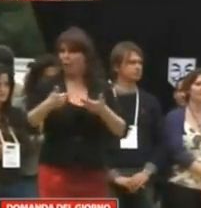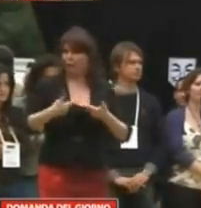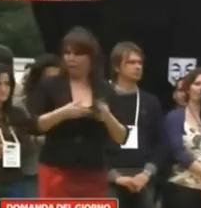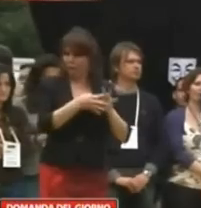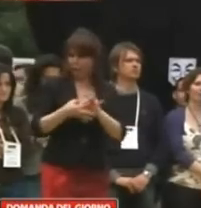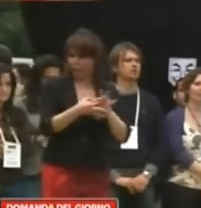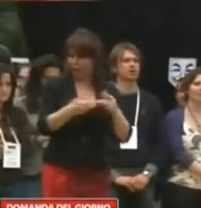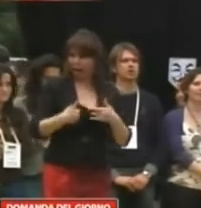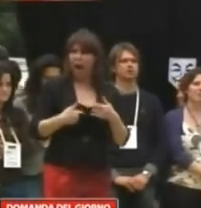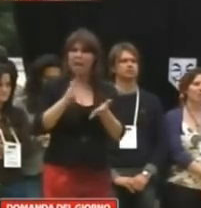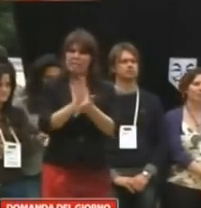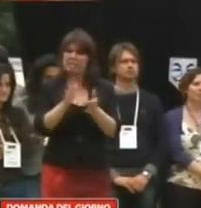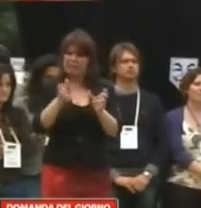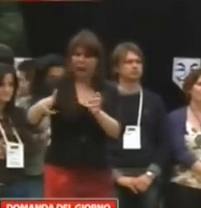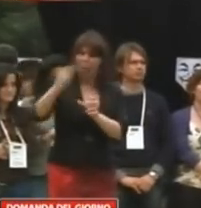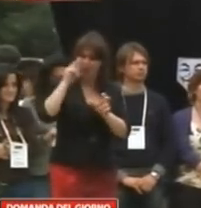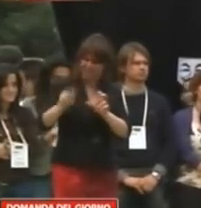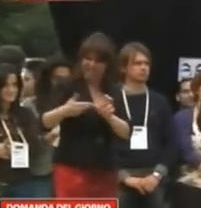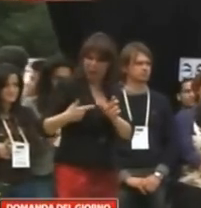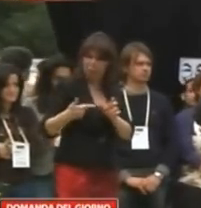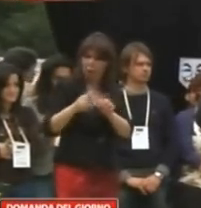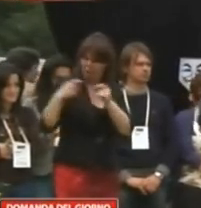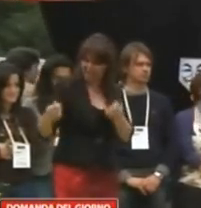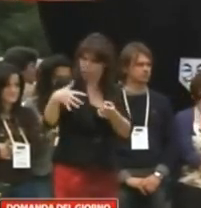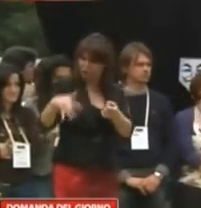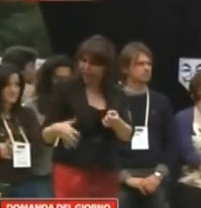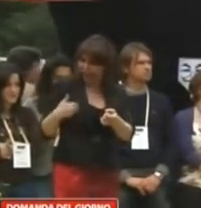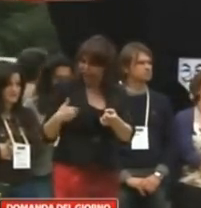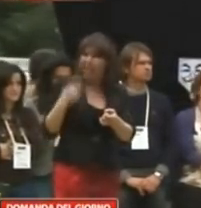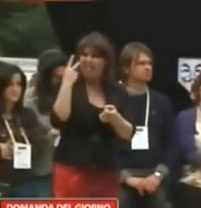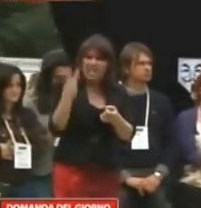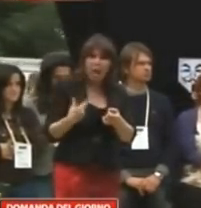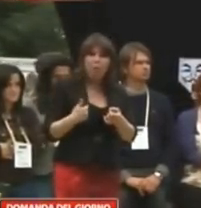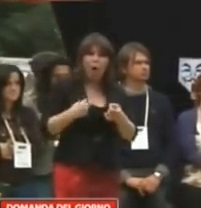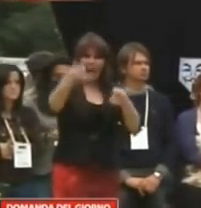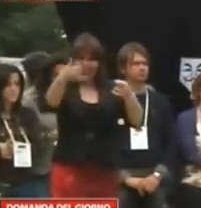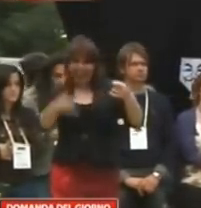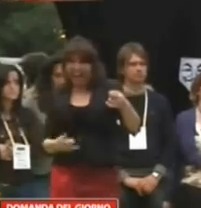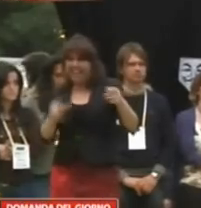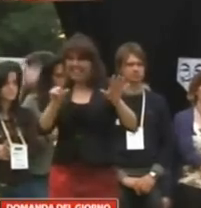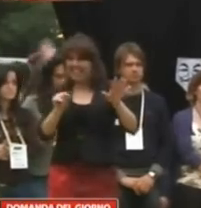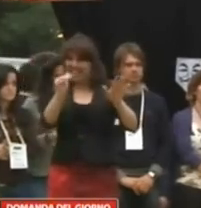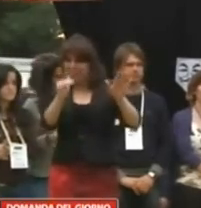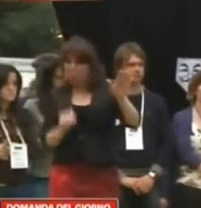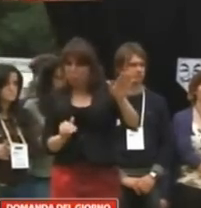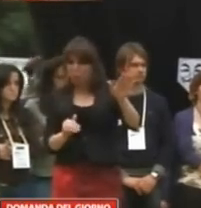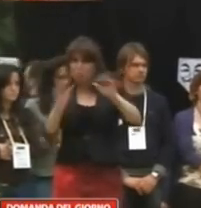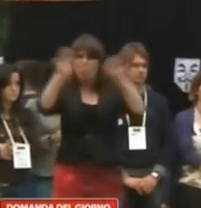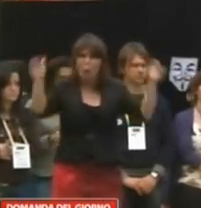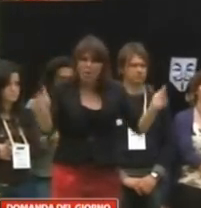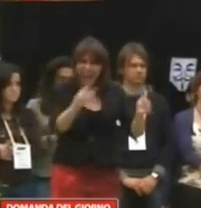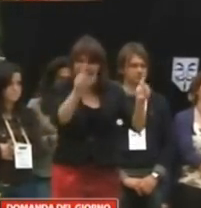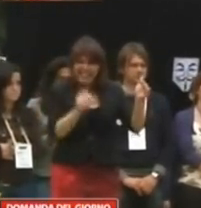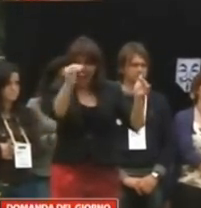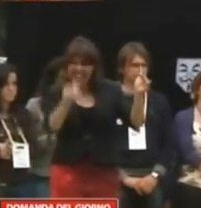la stampa vedremo come andremo avanti, non possiamo essere di nuovo collocati al 70° posto della graduatoria mondiale come